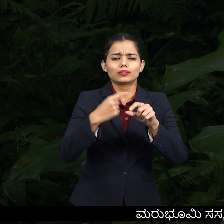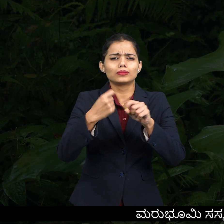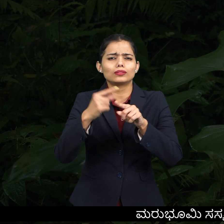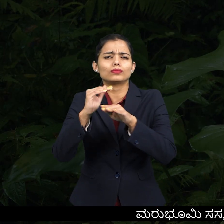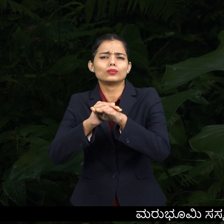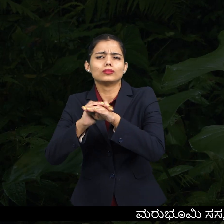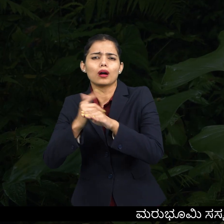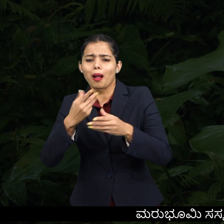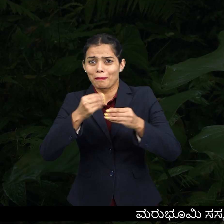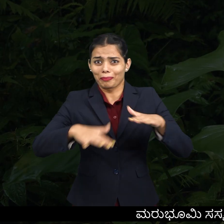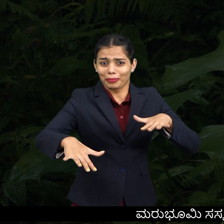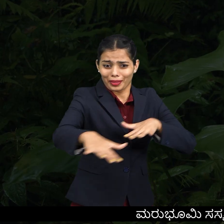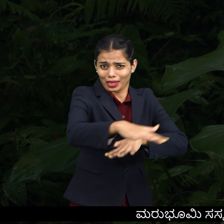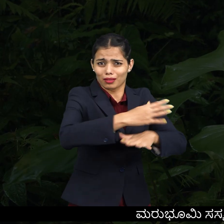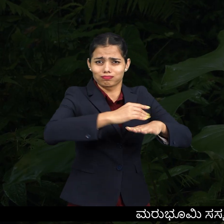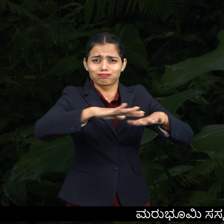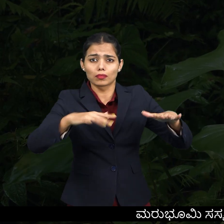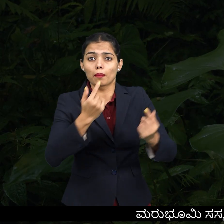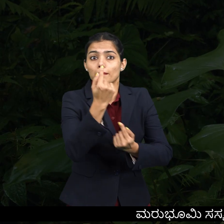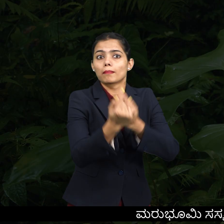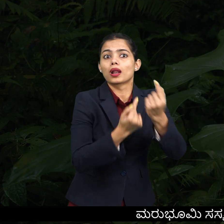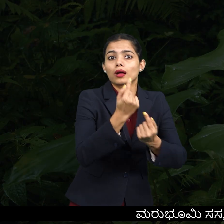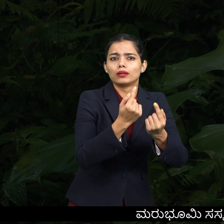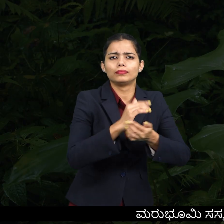ಮರುಭೂಮಿ ಸಸ್ಯಗಳಲ್ಲಿ ಹೊಂದಾಣಿಕೆ.